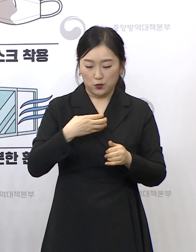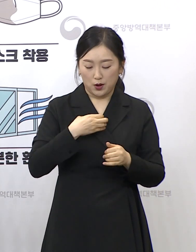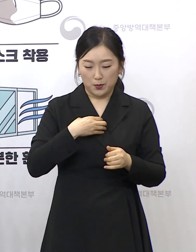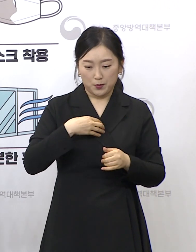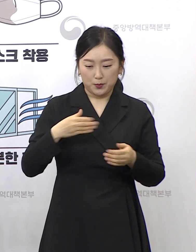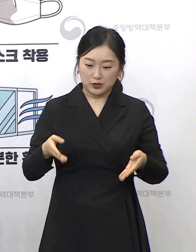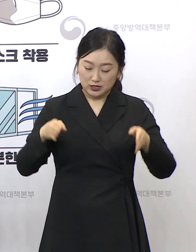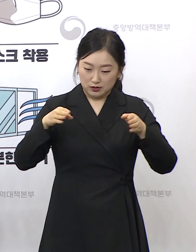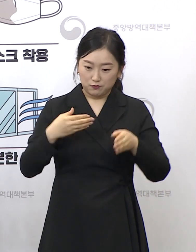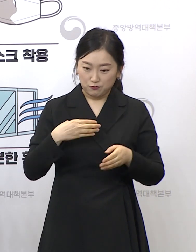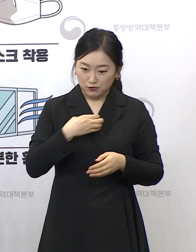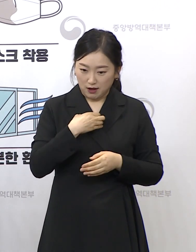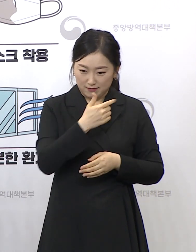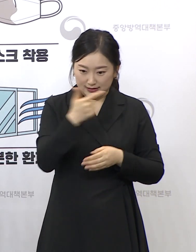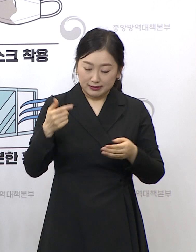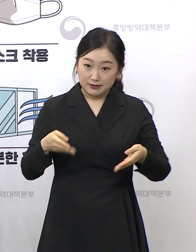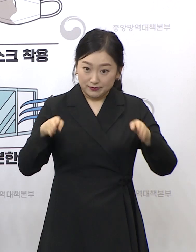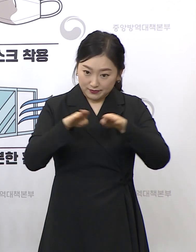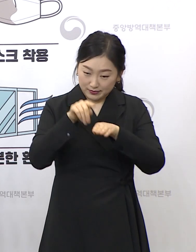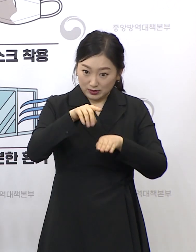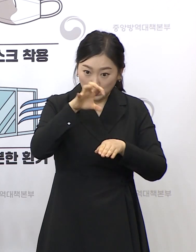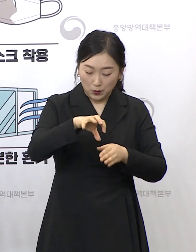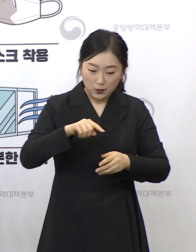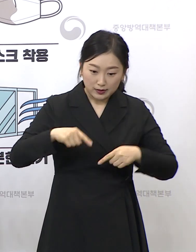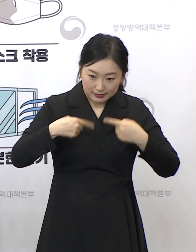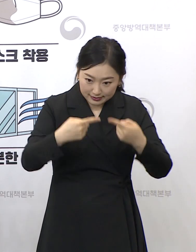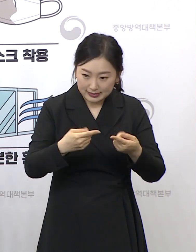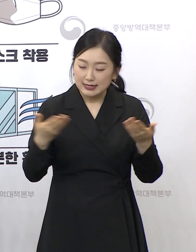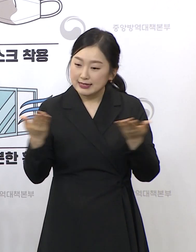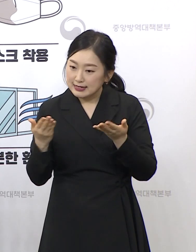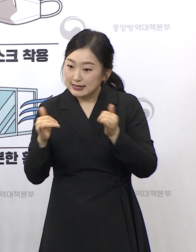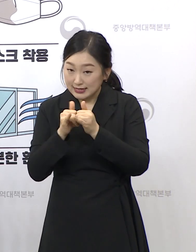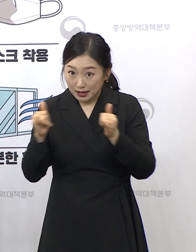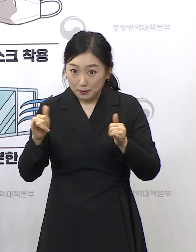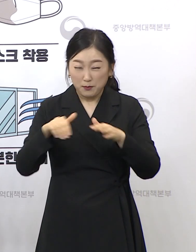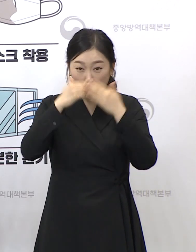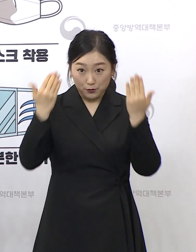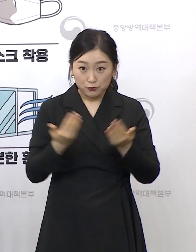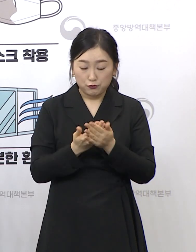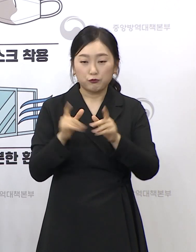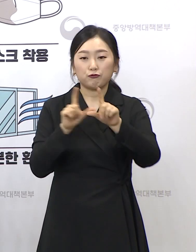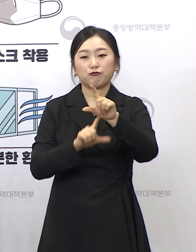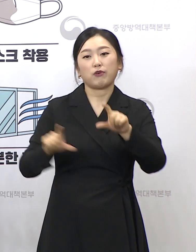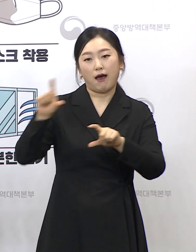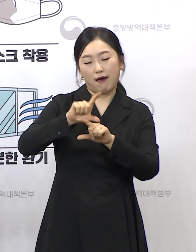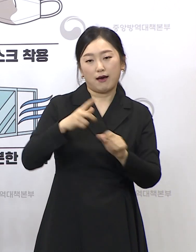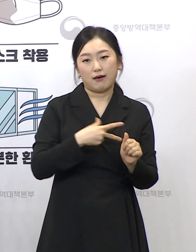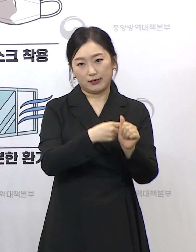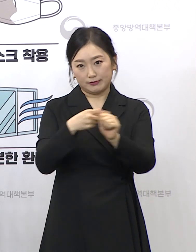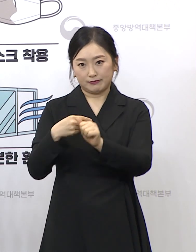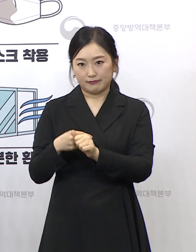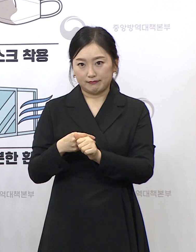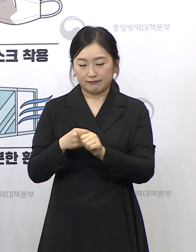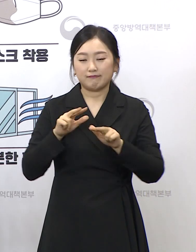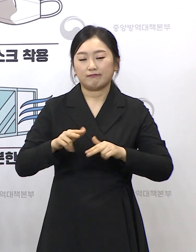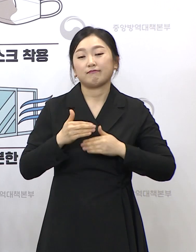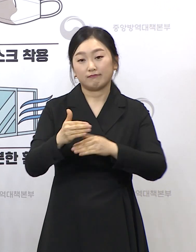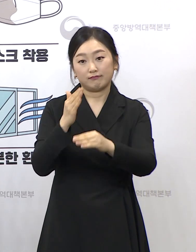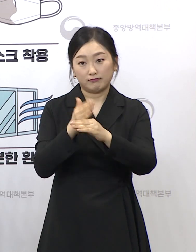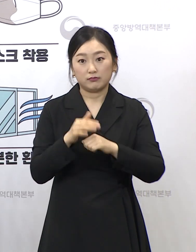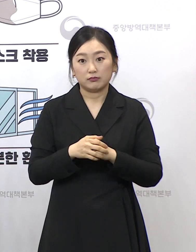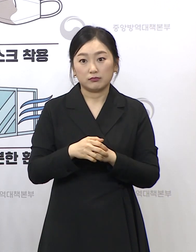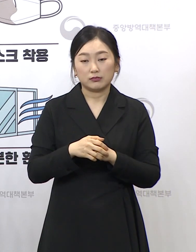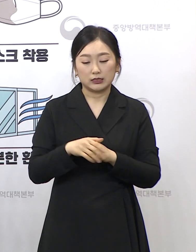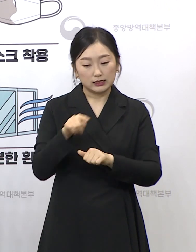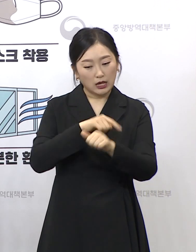입소자 그리고 이런 시설 종사자분들에 대해서 추가 접종을 시행 중에 있습니다. 상황